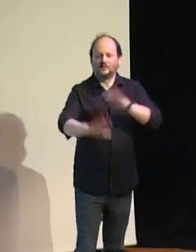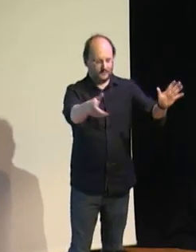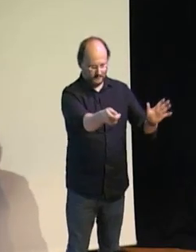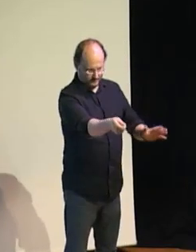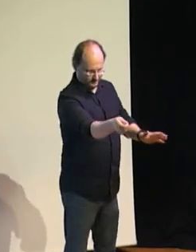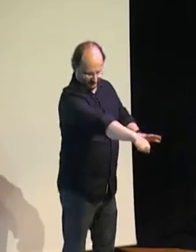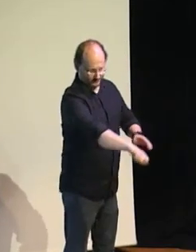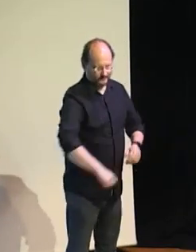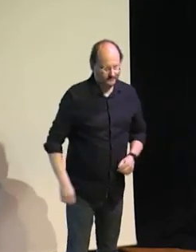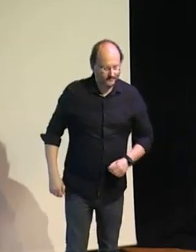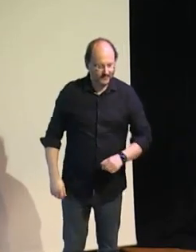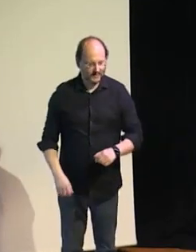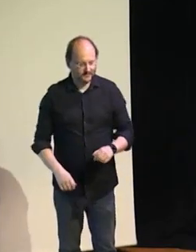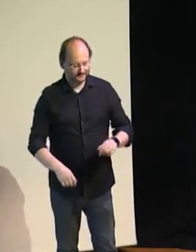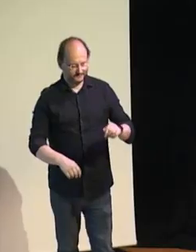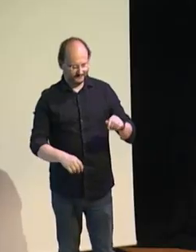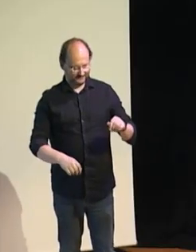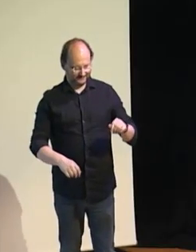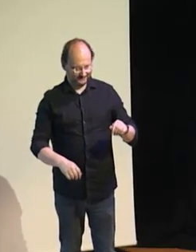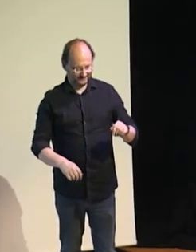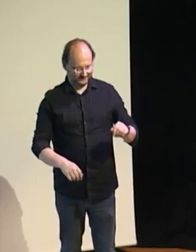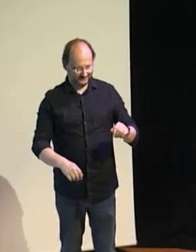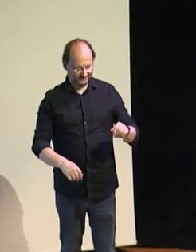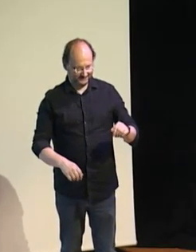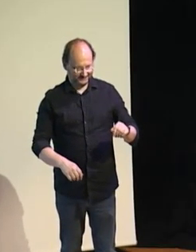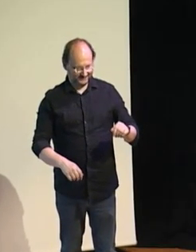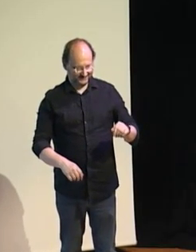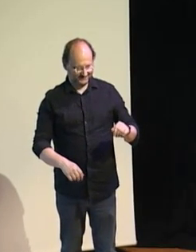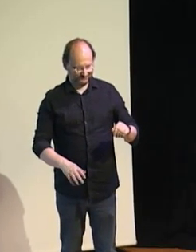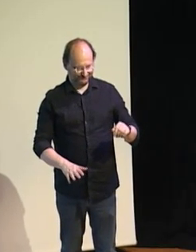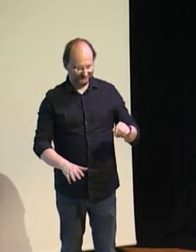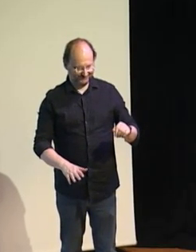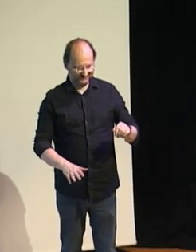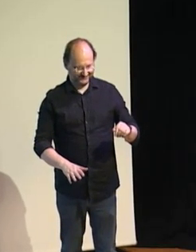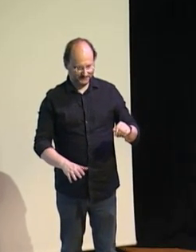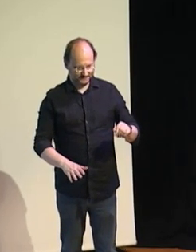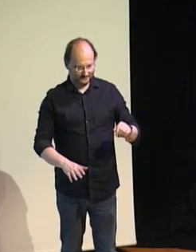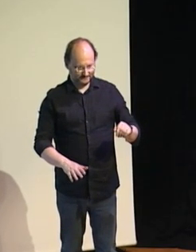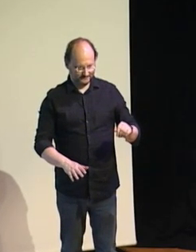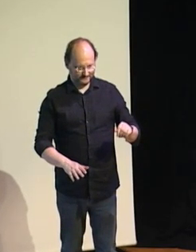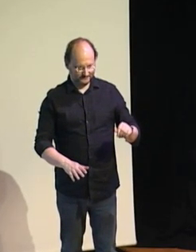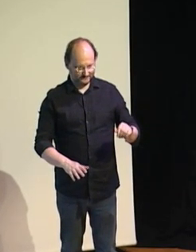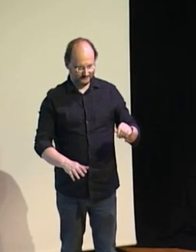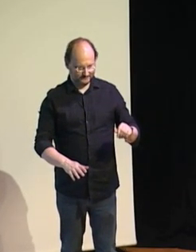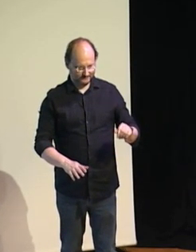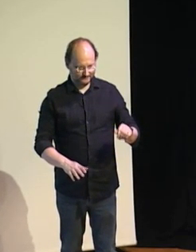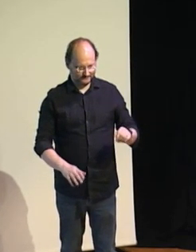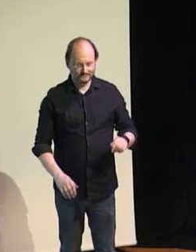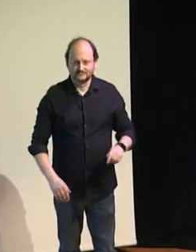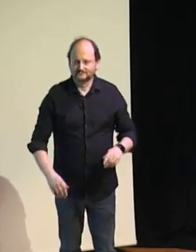et on voit bien cet exemple-là, par cet exemple-là, que les gestes sont importants. L'interprète